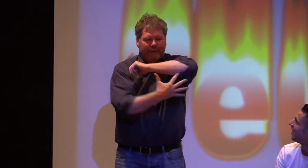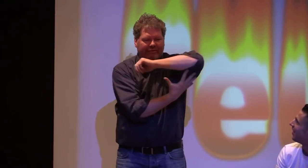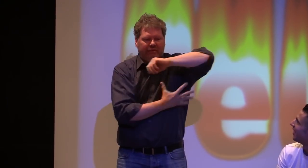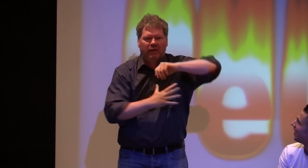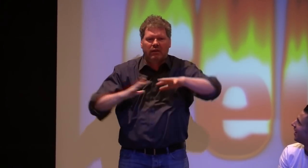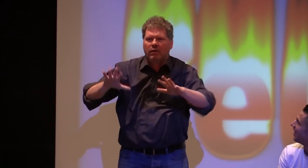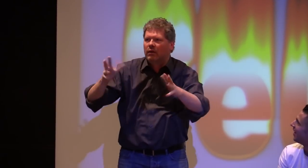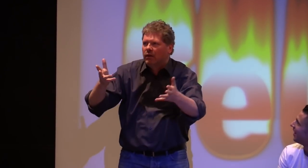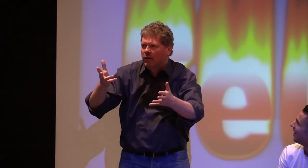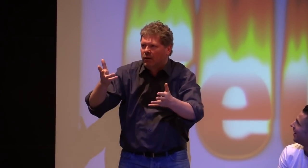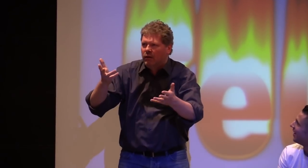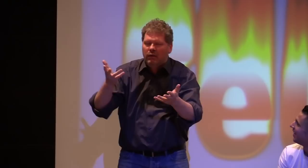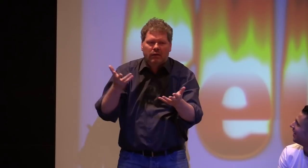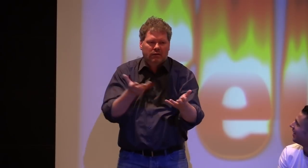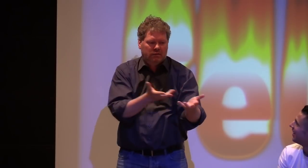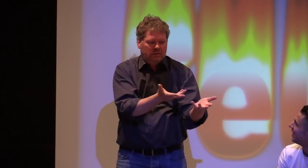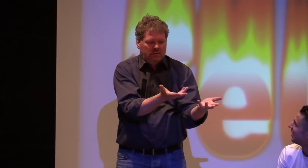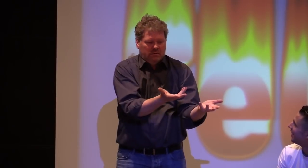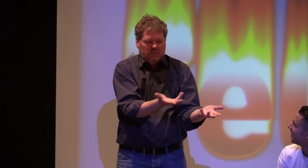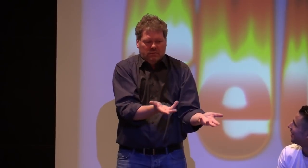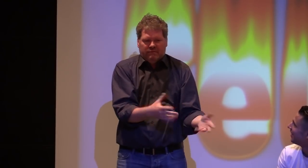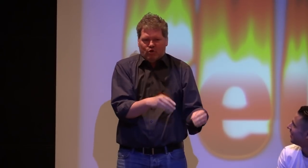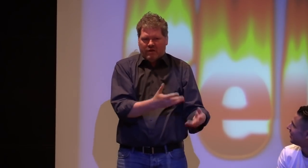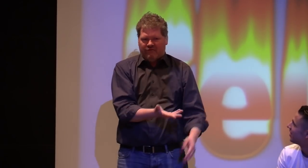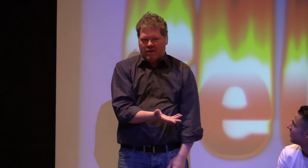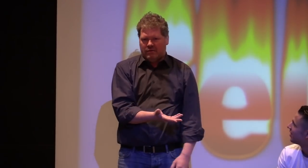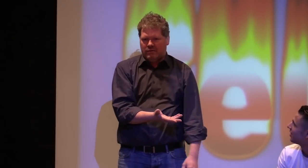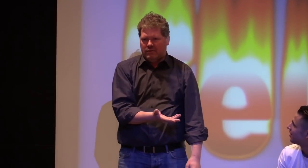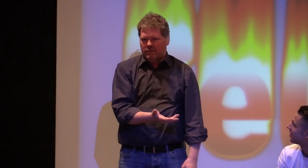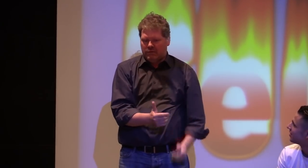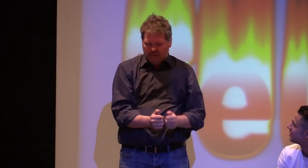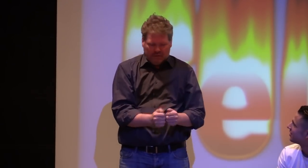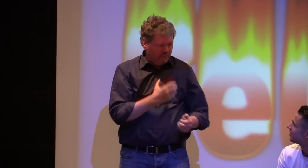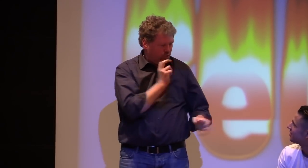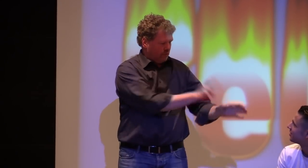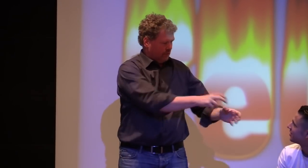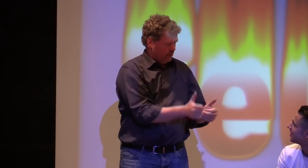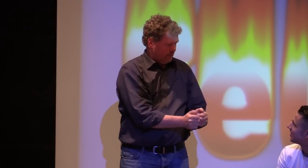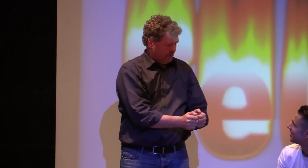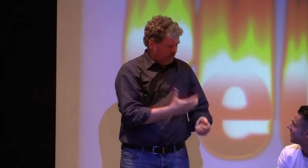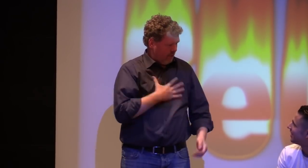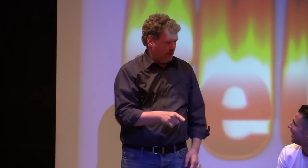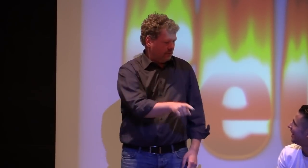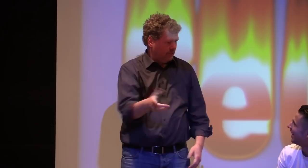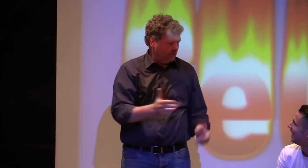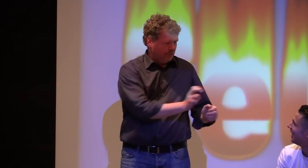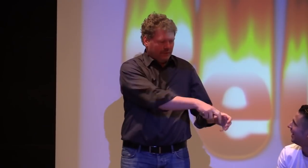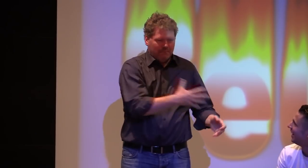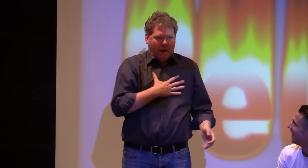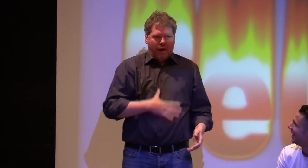deutsche Gehörlosen und Jugend wirklich unterstützt haben. Naja, ganz oft war es in den Verbänden einfach so, dass die Leute gar